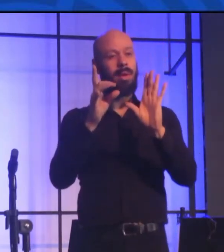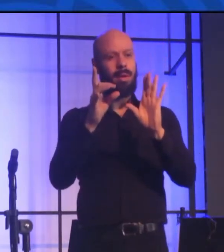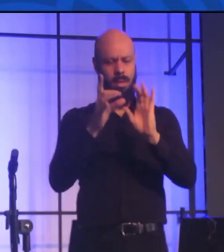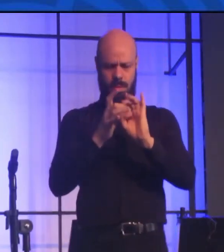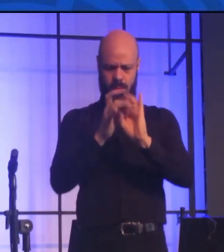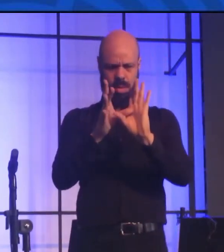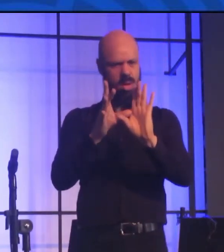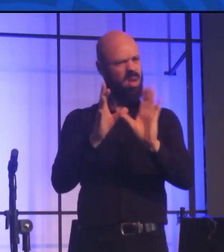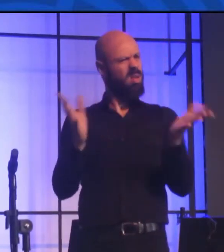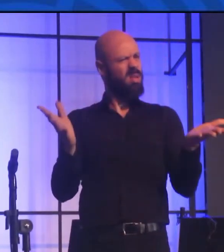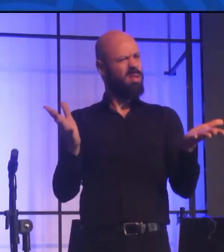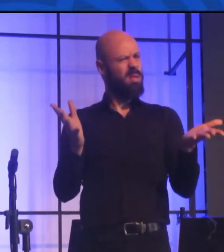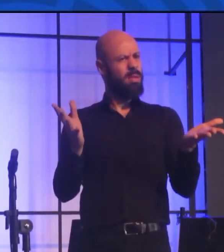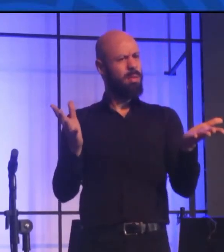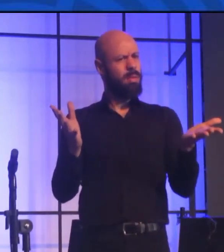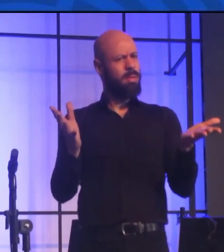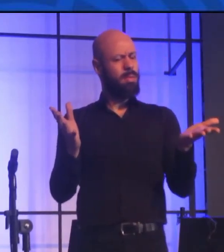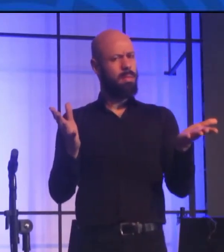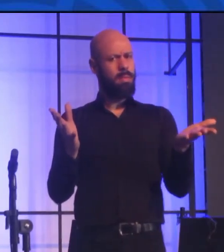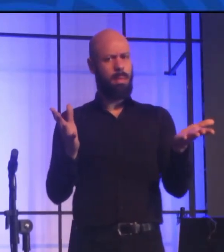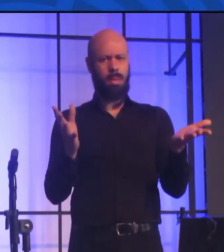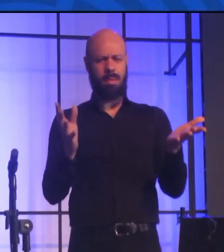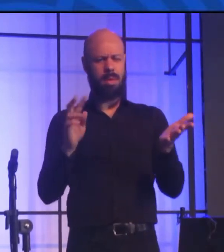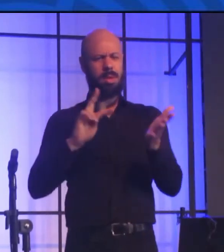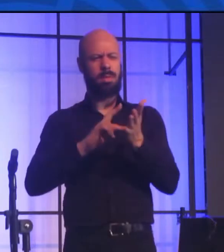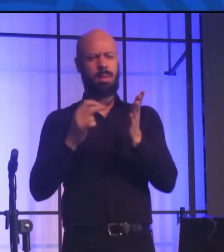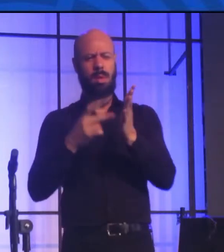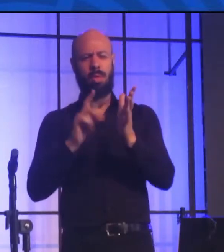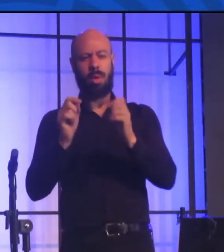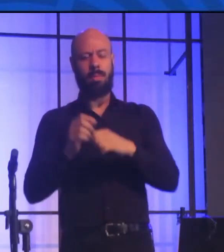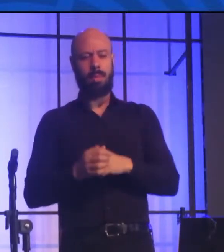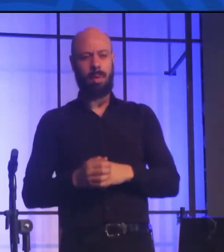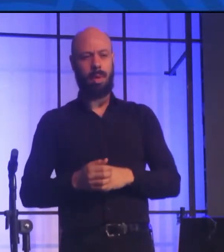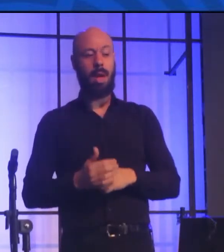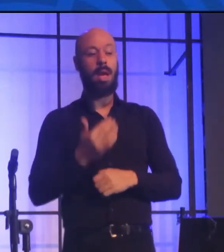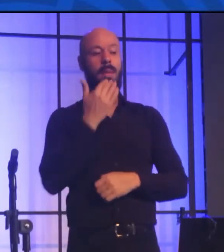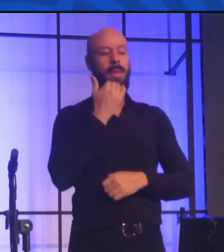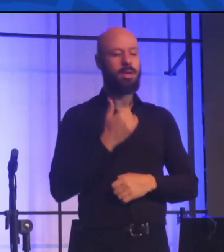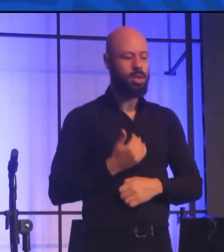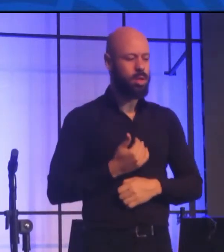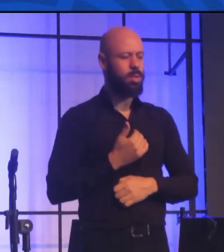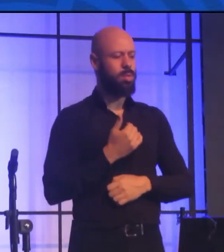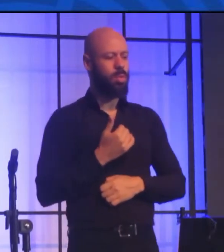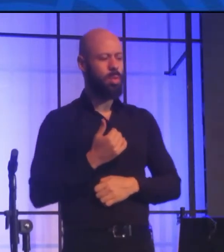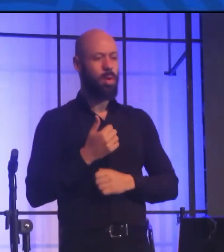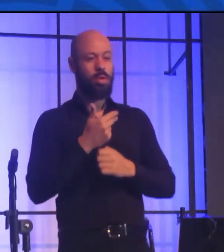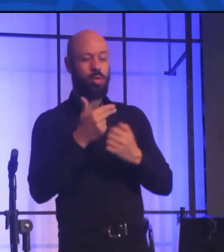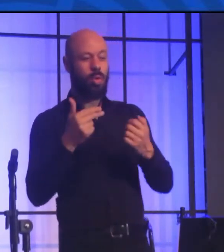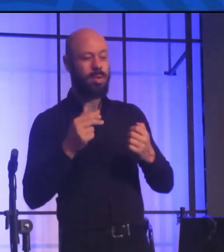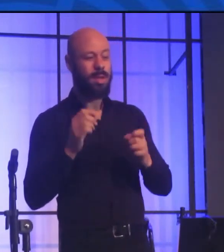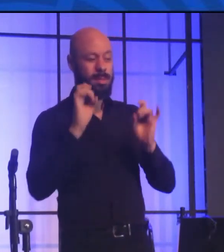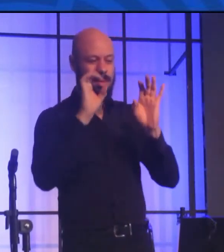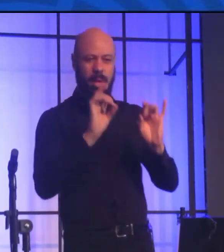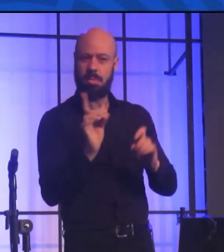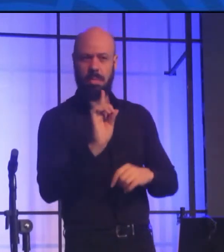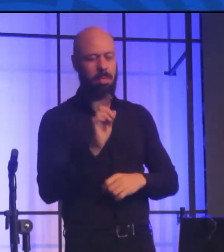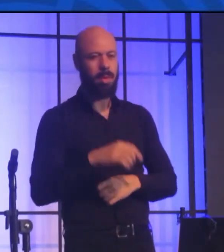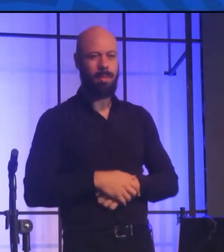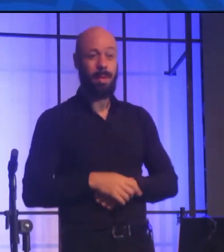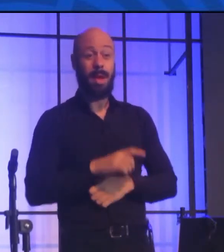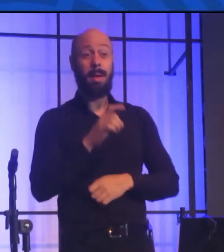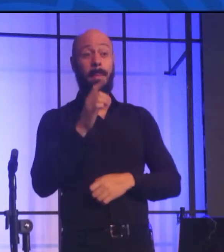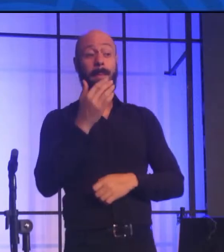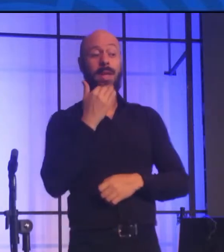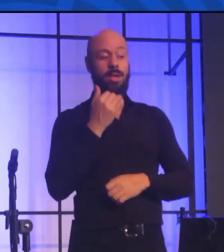Eles não pediram nada aos profetas, a não ser permissão. Eles tinham um plano.